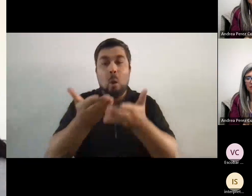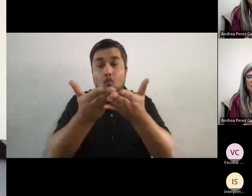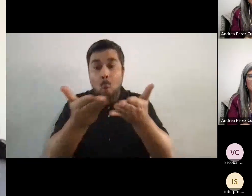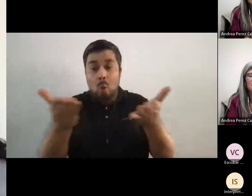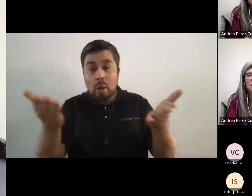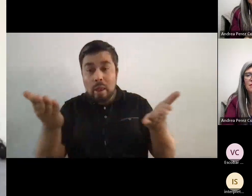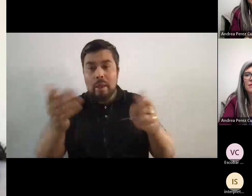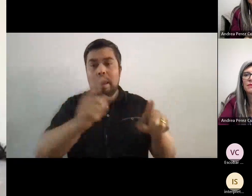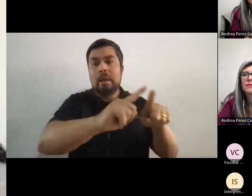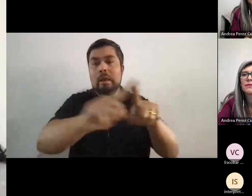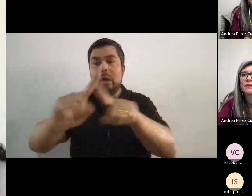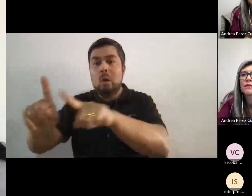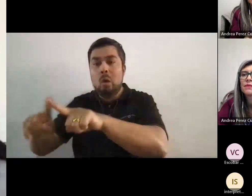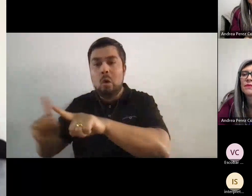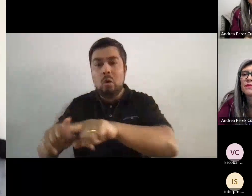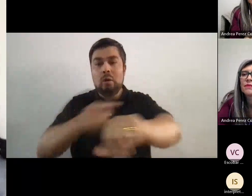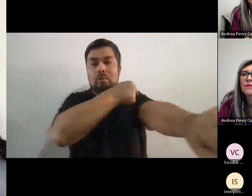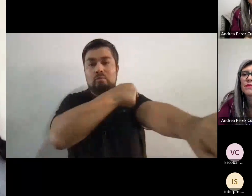del país.